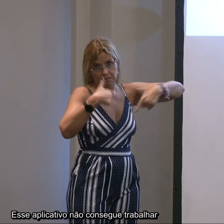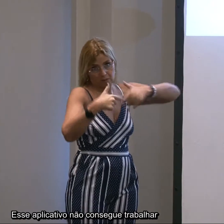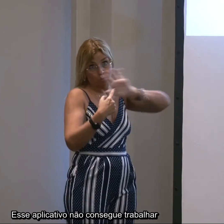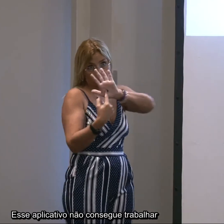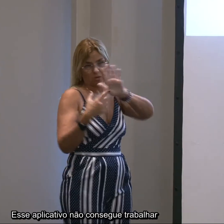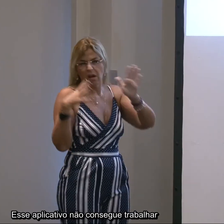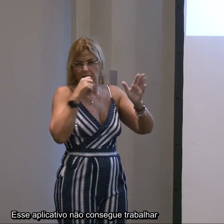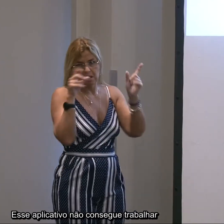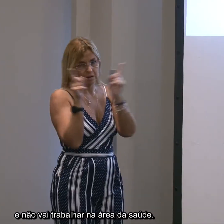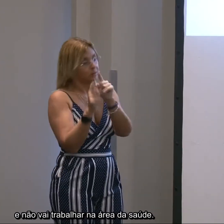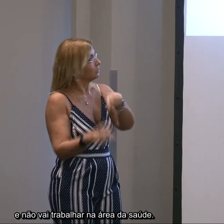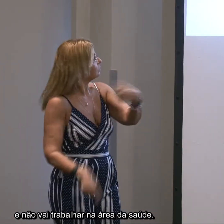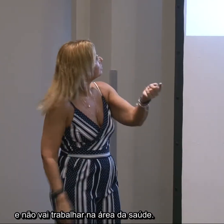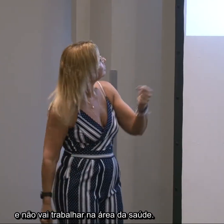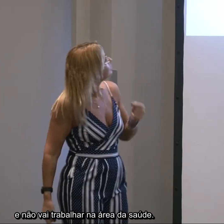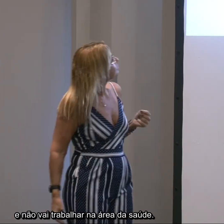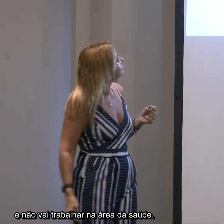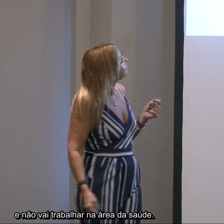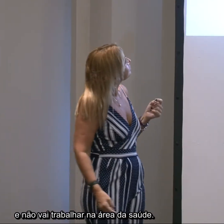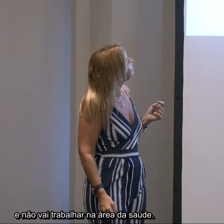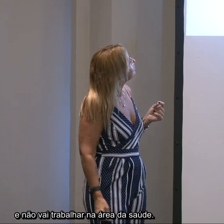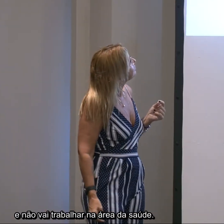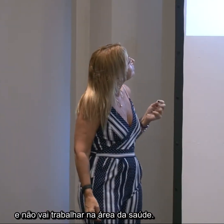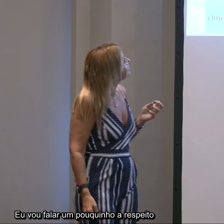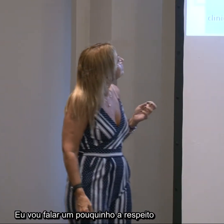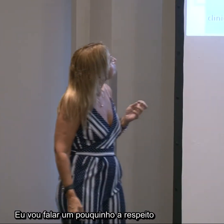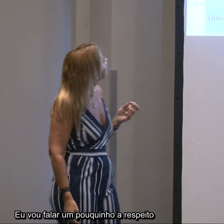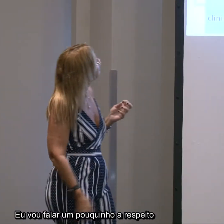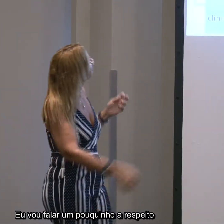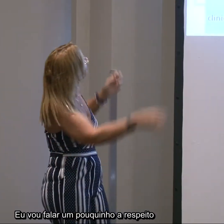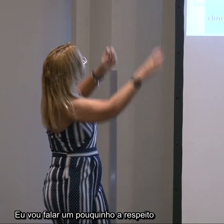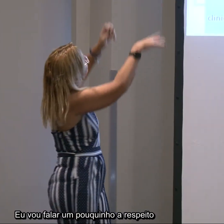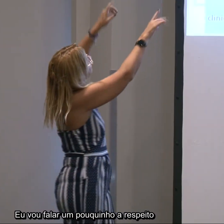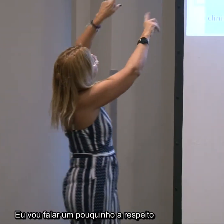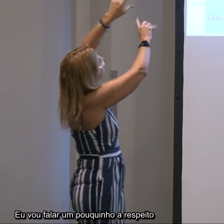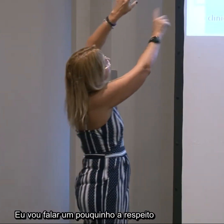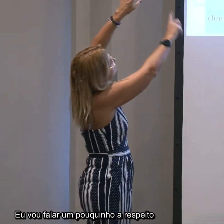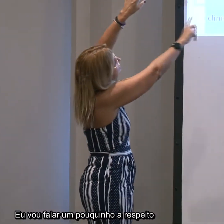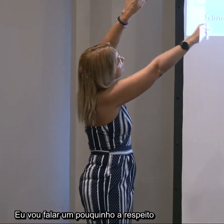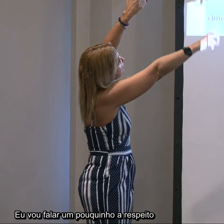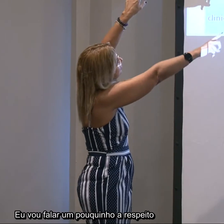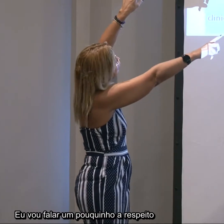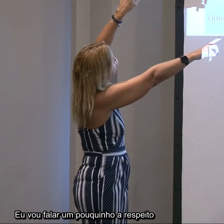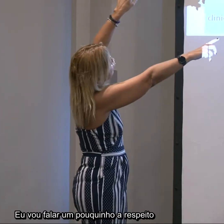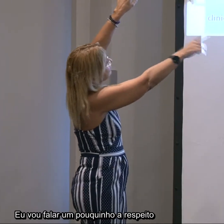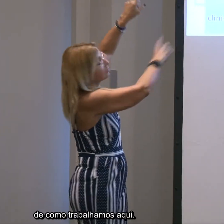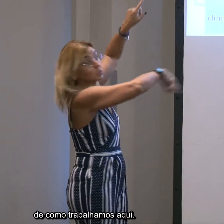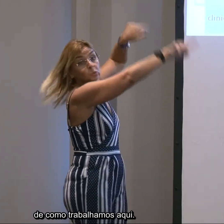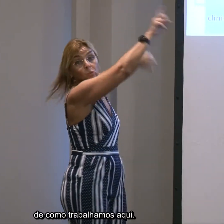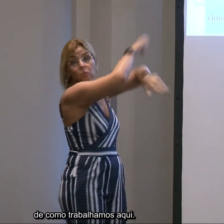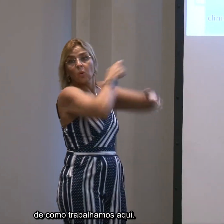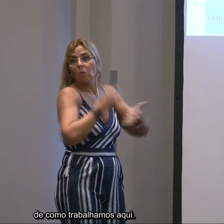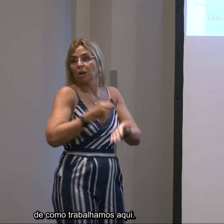consegue trabalhar e não vai trabalhar na área da saúde. Eu vou só falar um pouquinho a respeito de como a gente trabalha